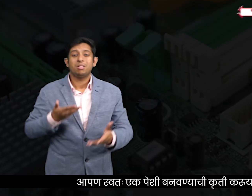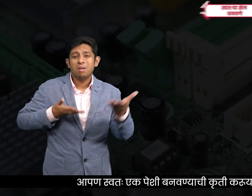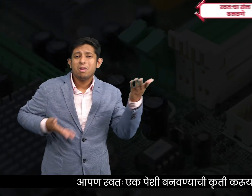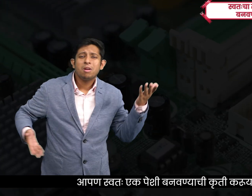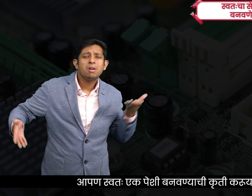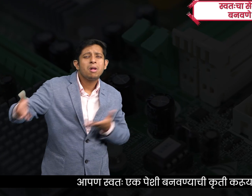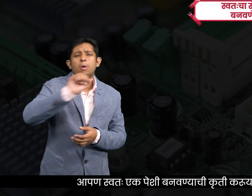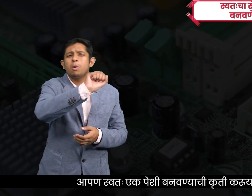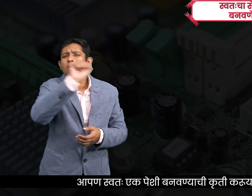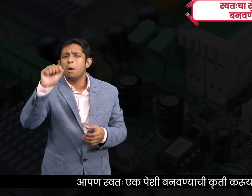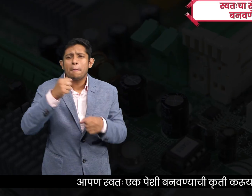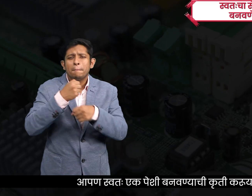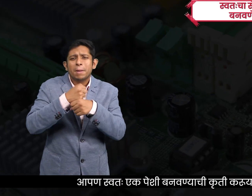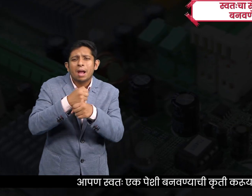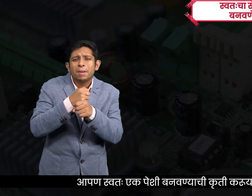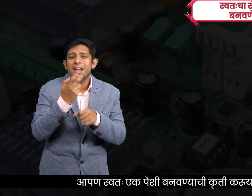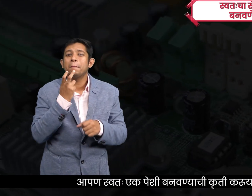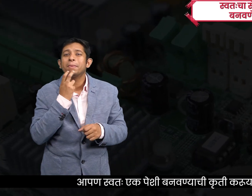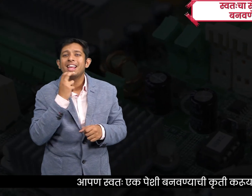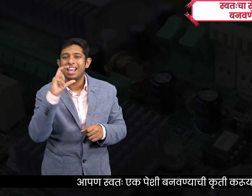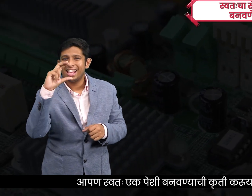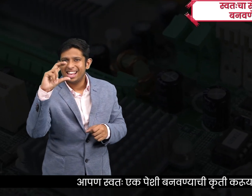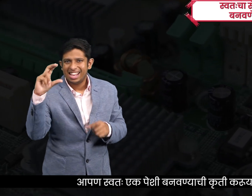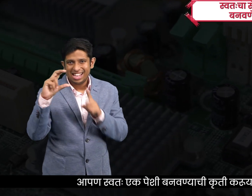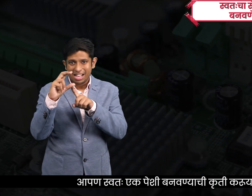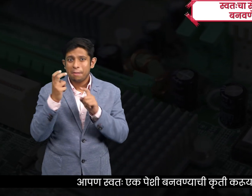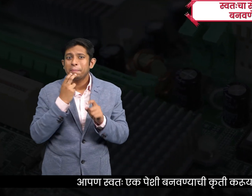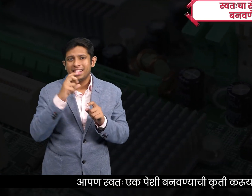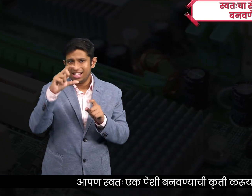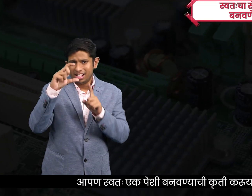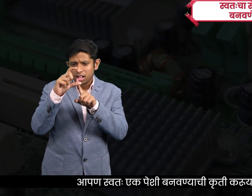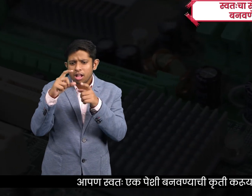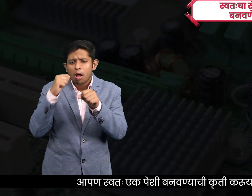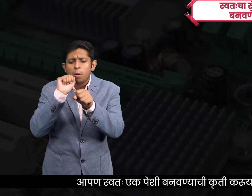आपण स्वतः एक सेल बनवण्याची कृती करूया.